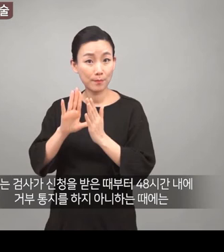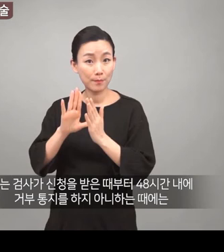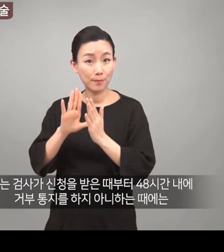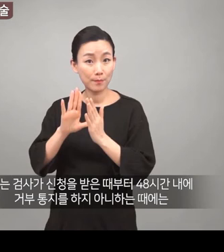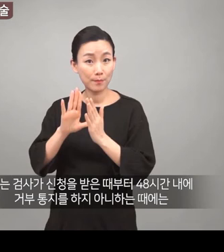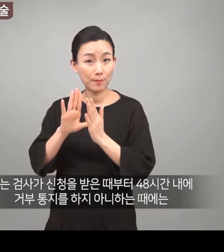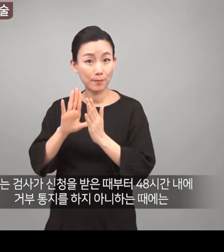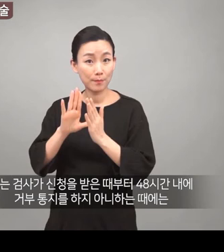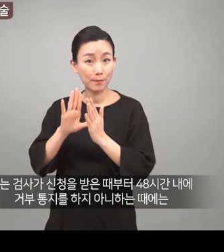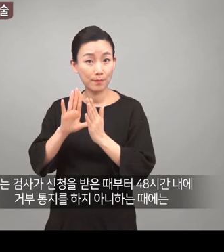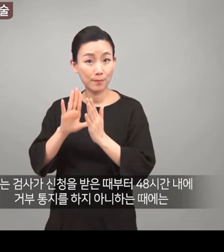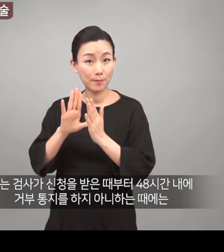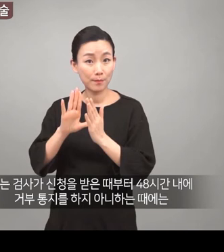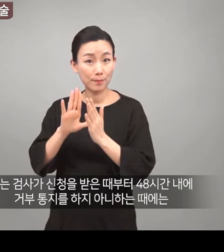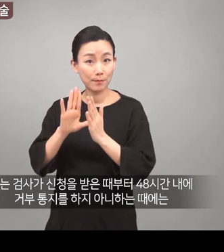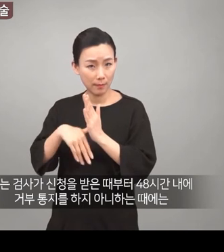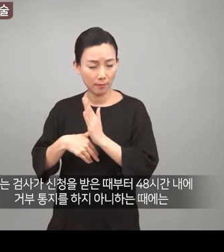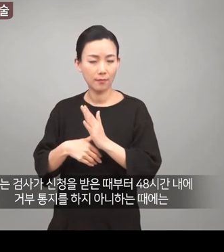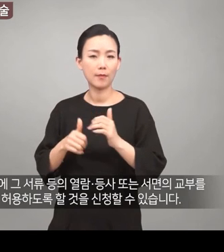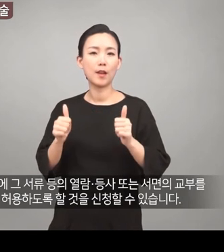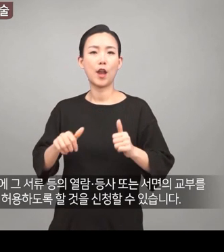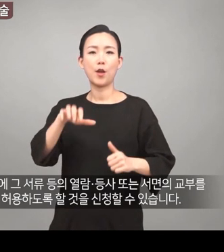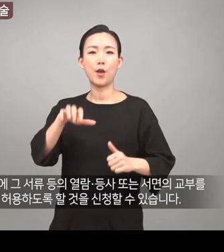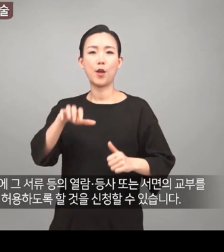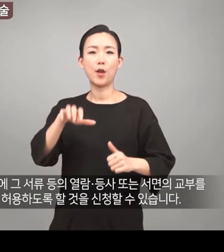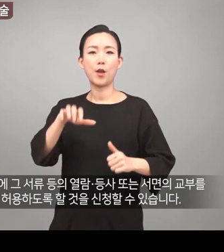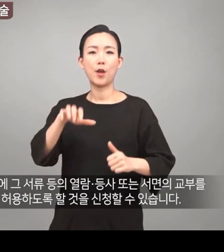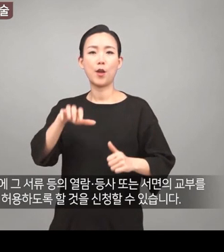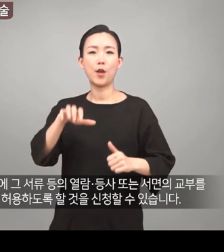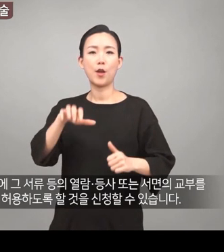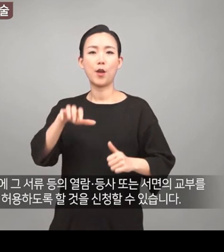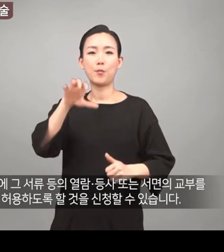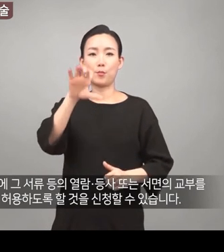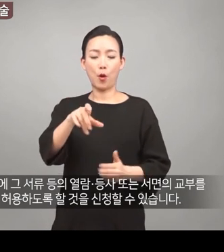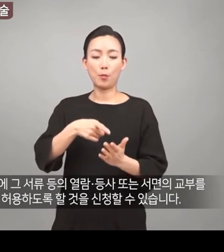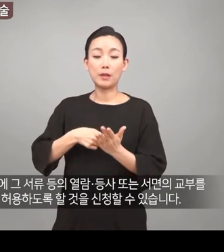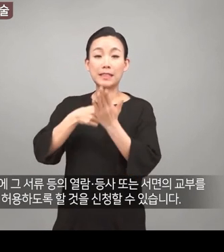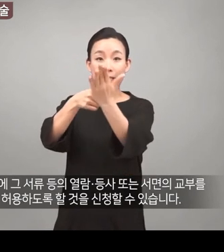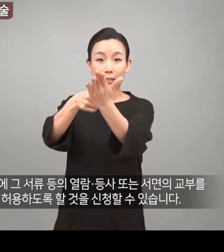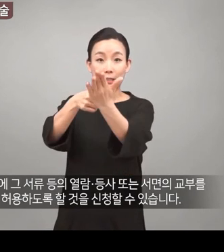뭐 가타부타이 그러니까 거부 통지를 안 하는 경우